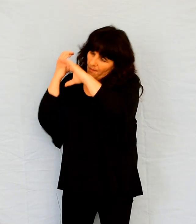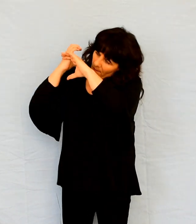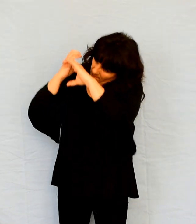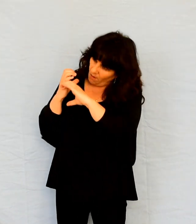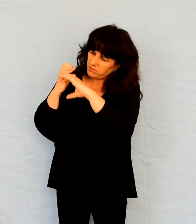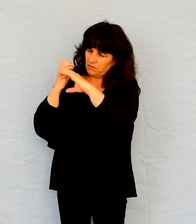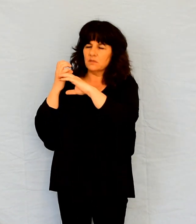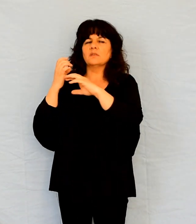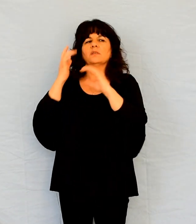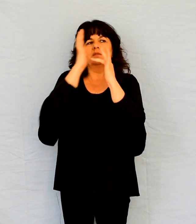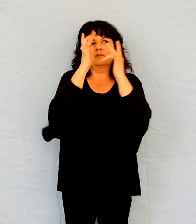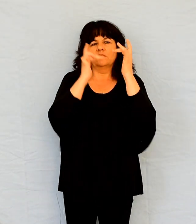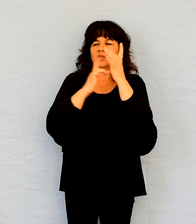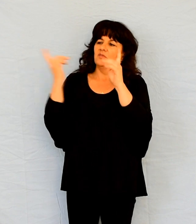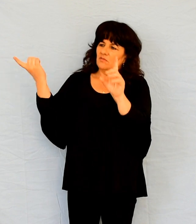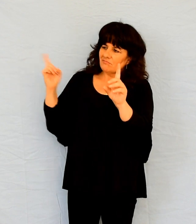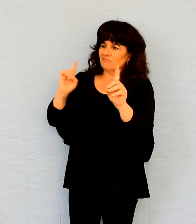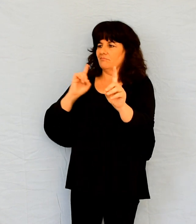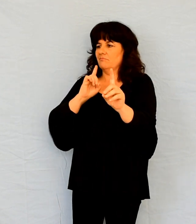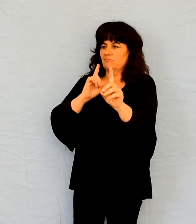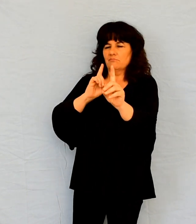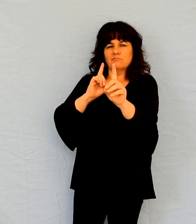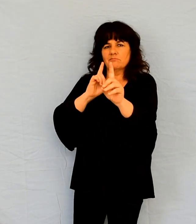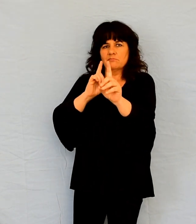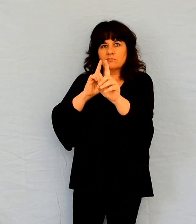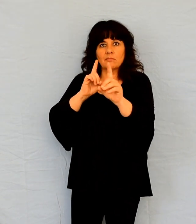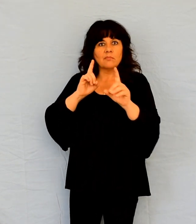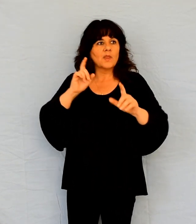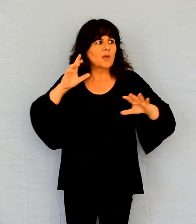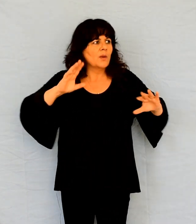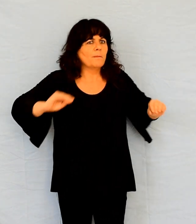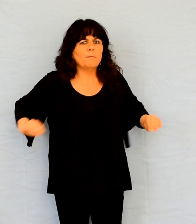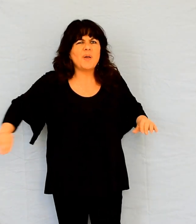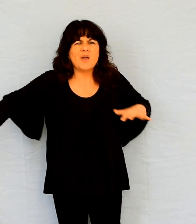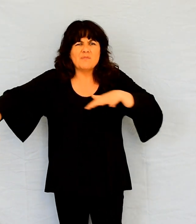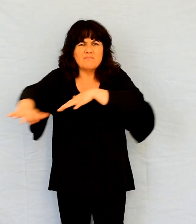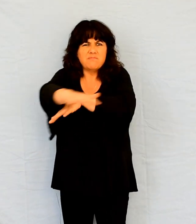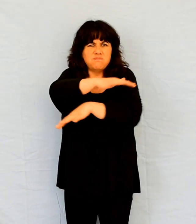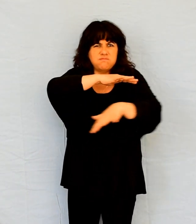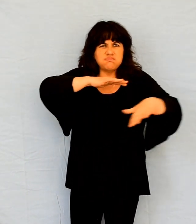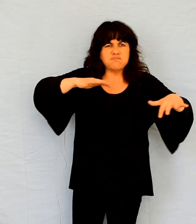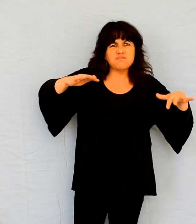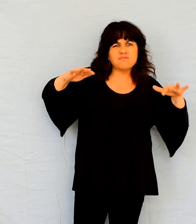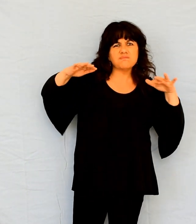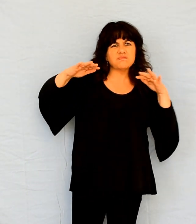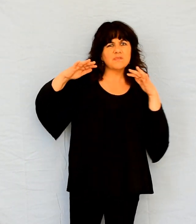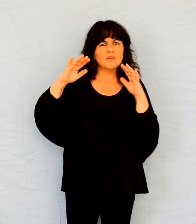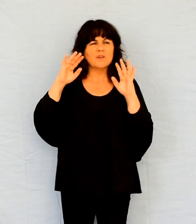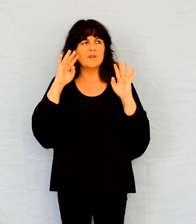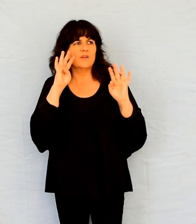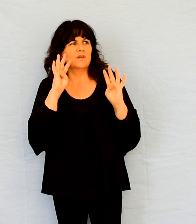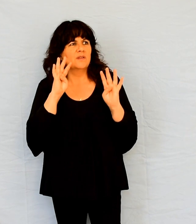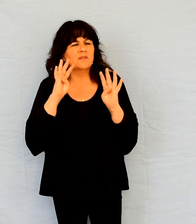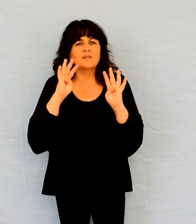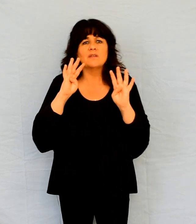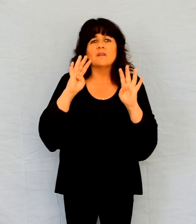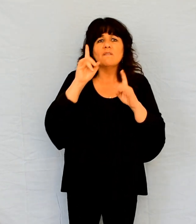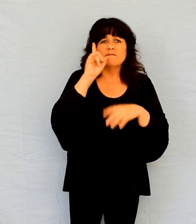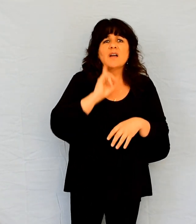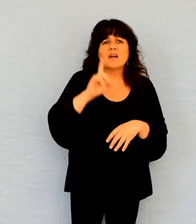Le peuple, en grande foule, le suivait, ainsi que des femmes qui se frappaient la poitrine et